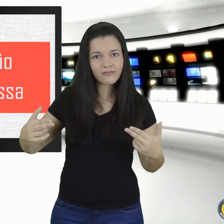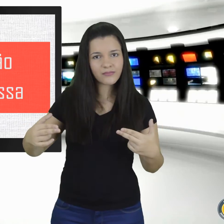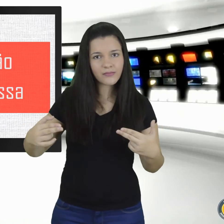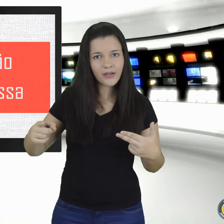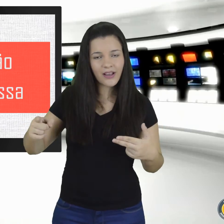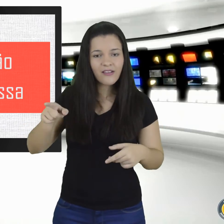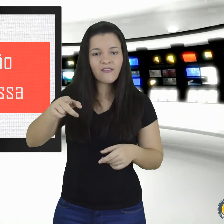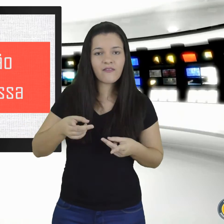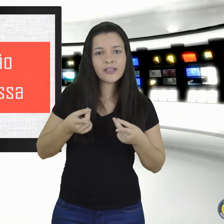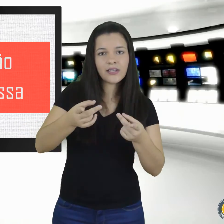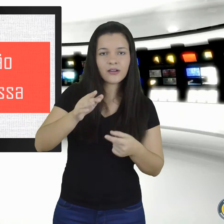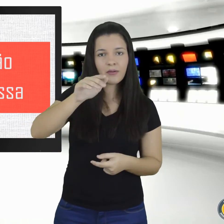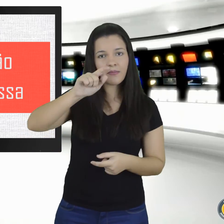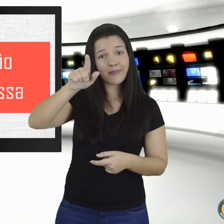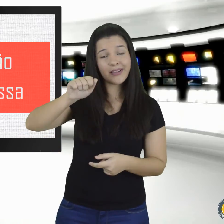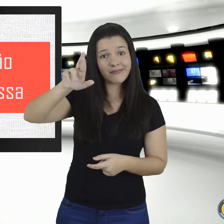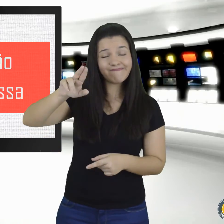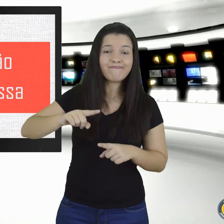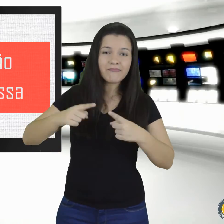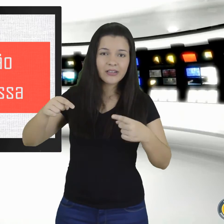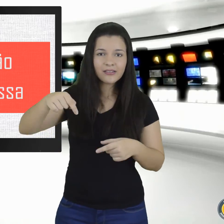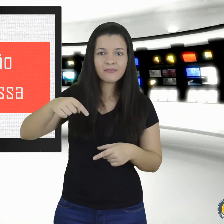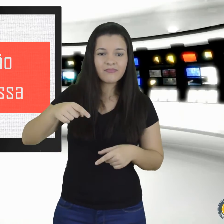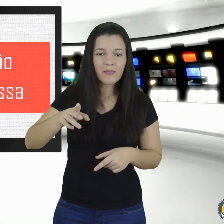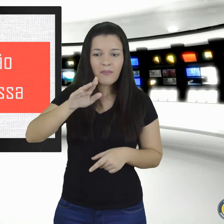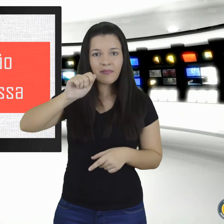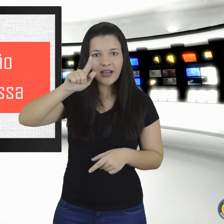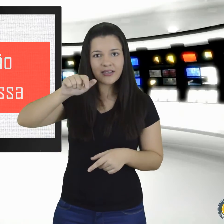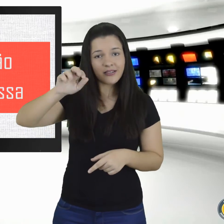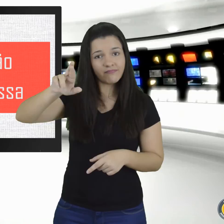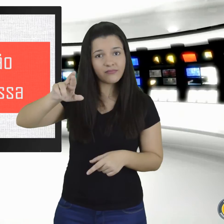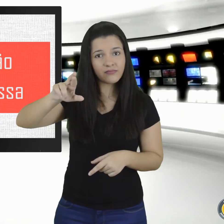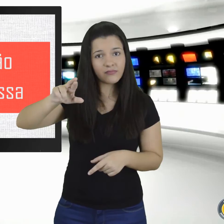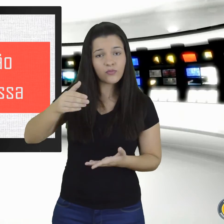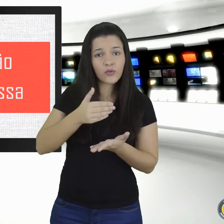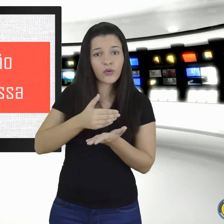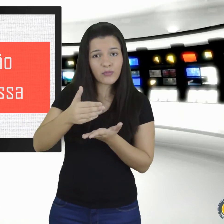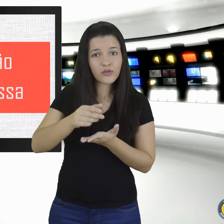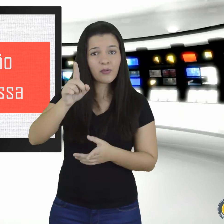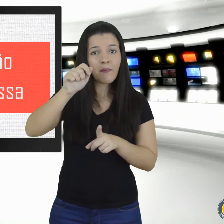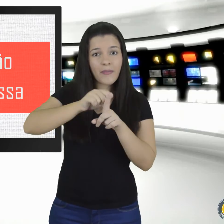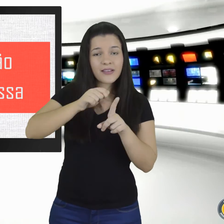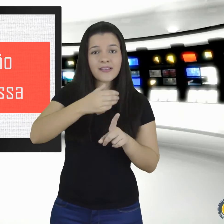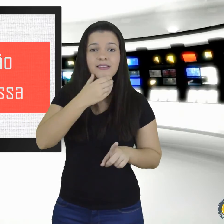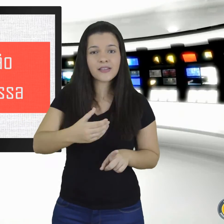entidade. Este ano, o bazar foi novamente realizado no início de dezembro, mas em